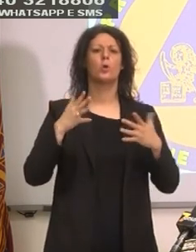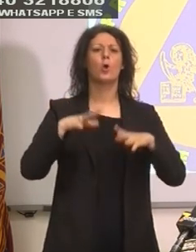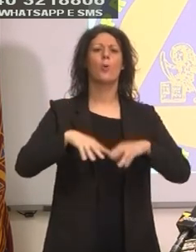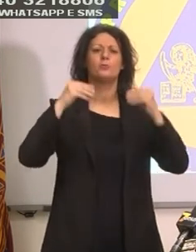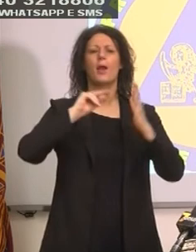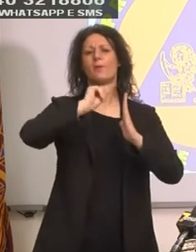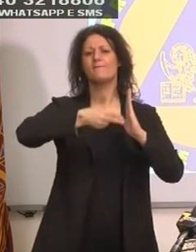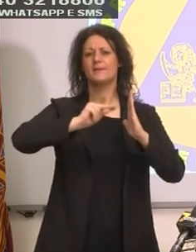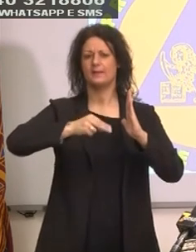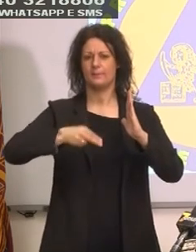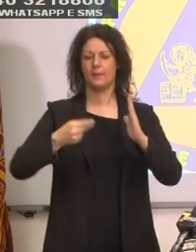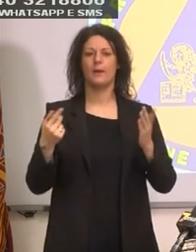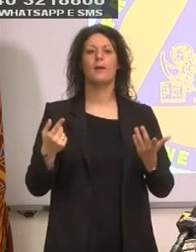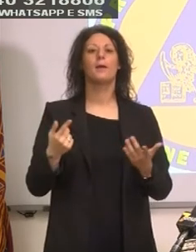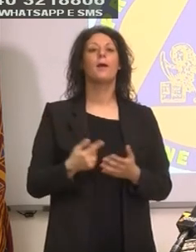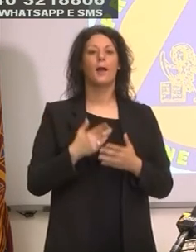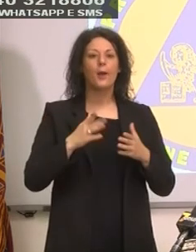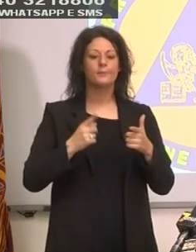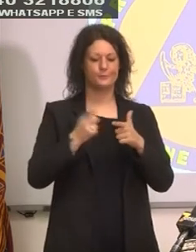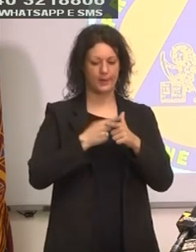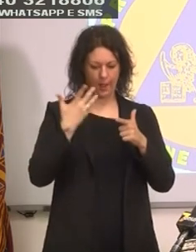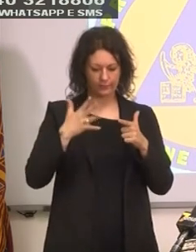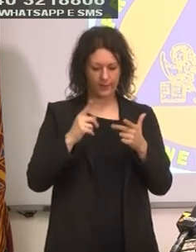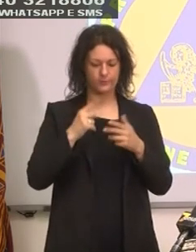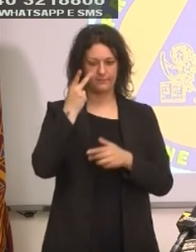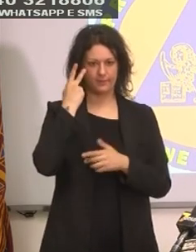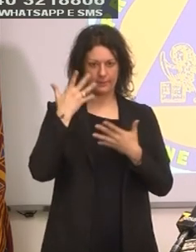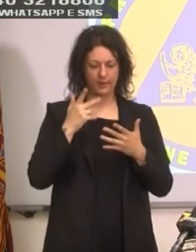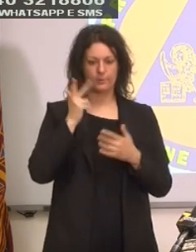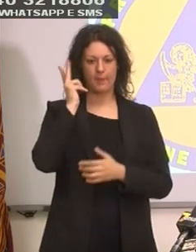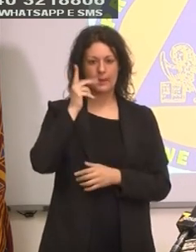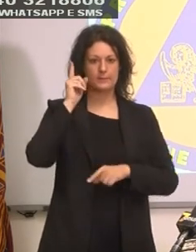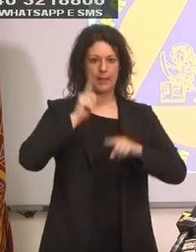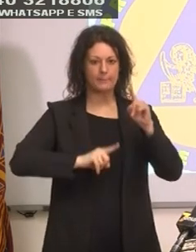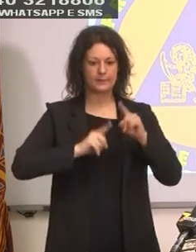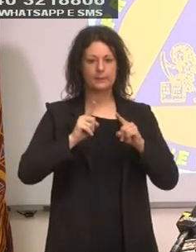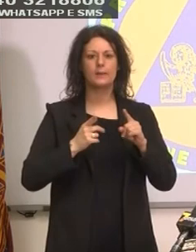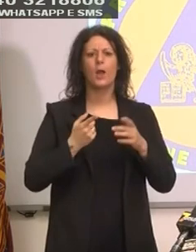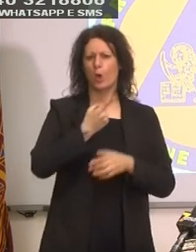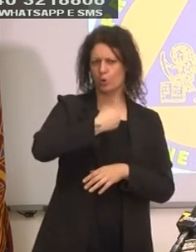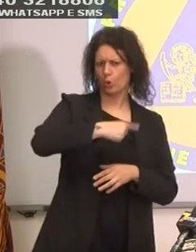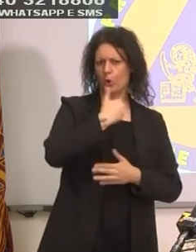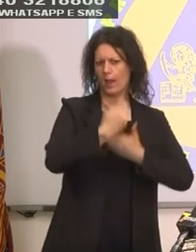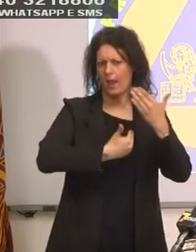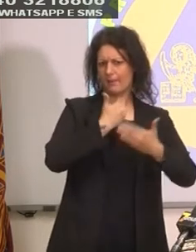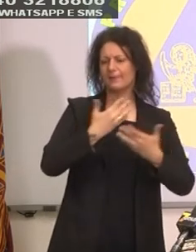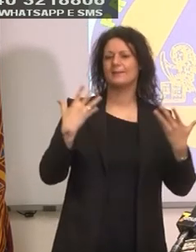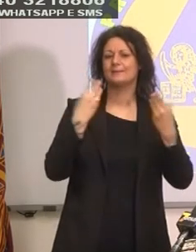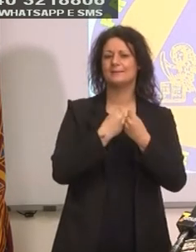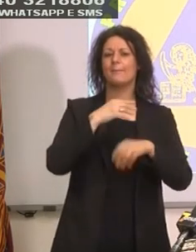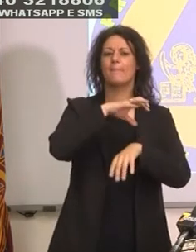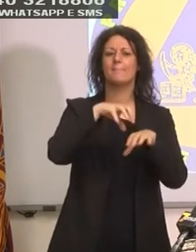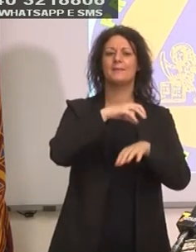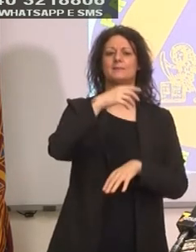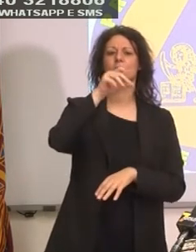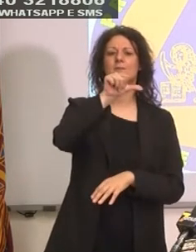firme ufficiali. È arrivato gennaio, è arrivato febbraio, marzo, aprile. Nel frattempo noi siamo andati avanti a lavorare con il ministro Stefani che ha fatto un